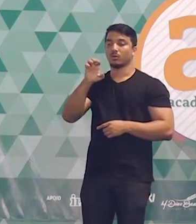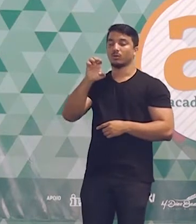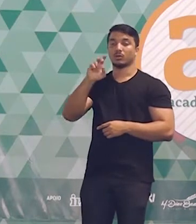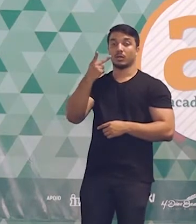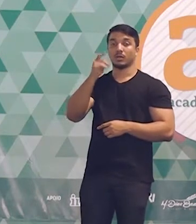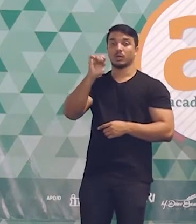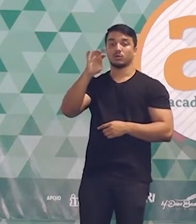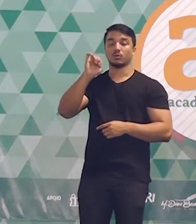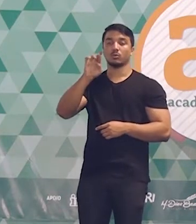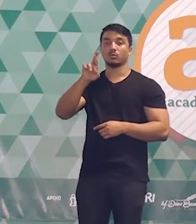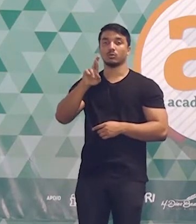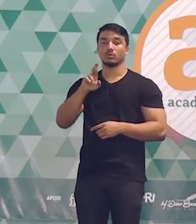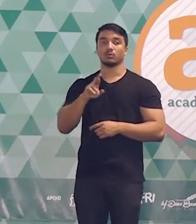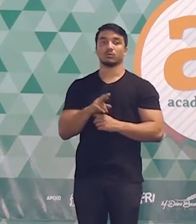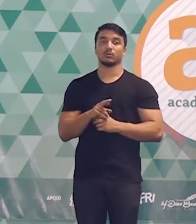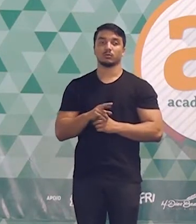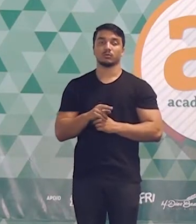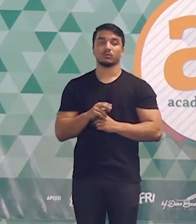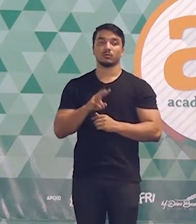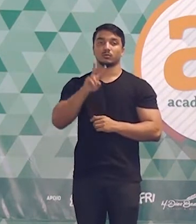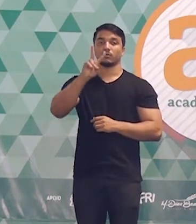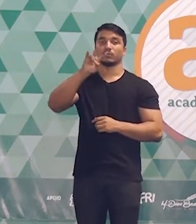Heitor